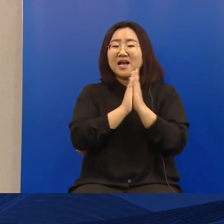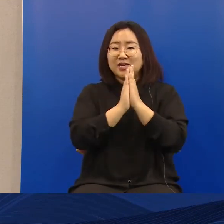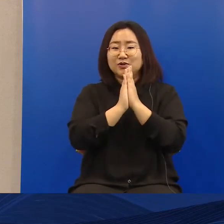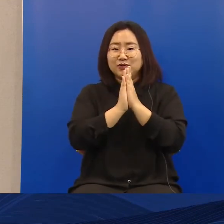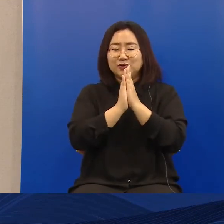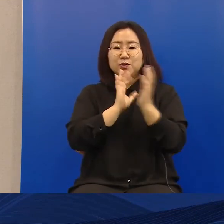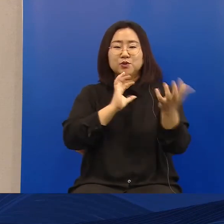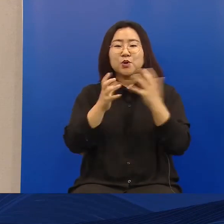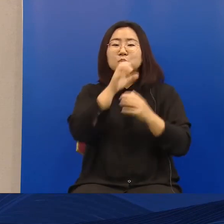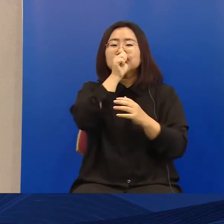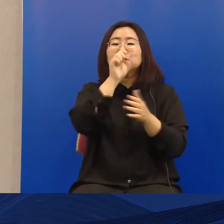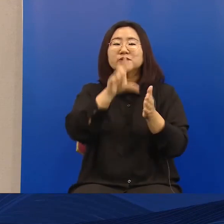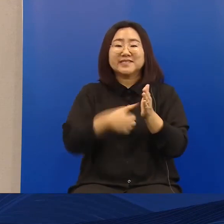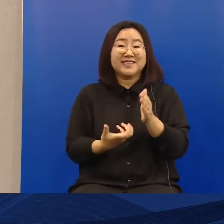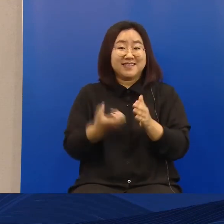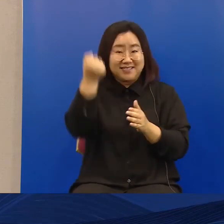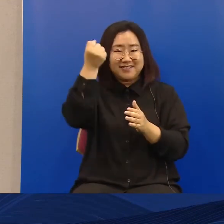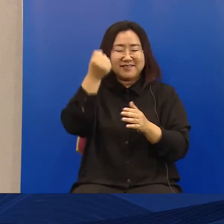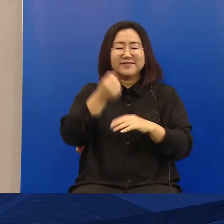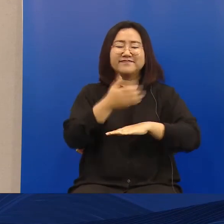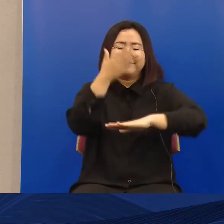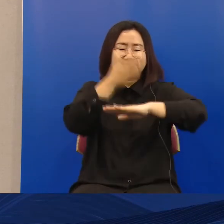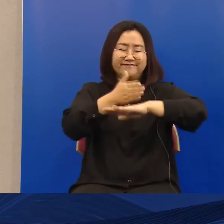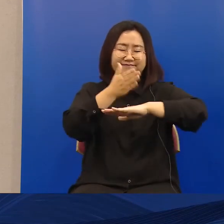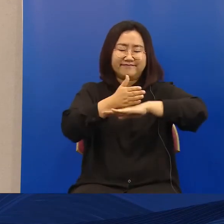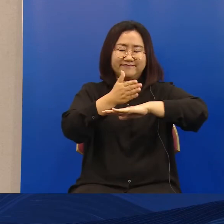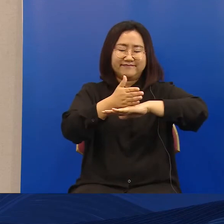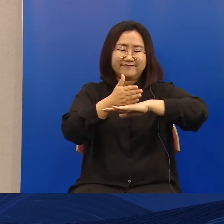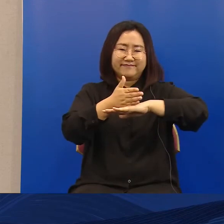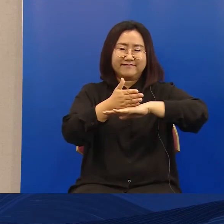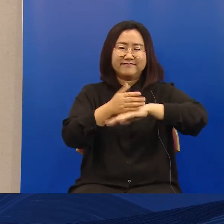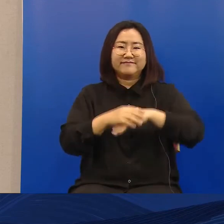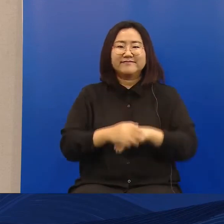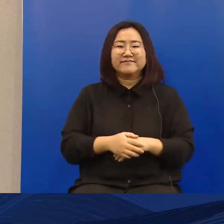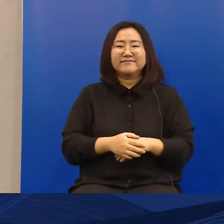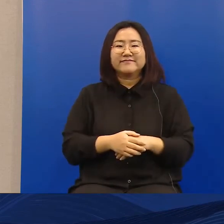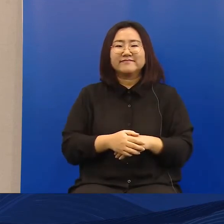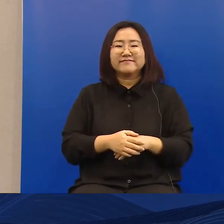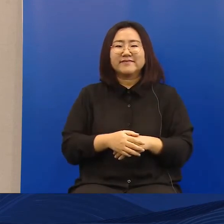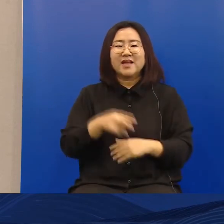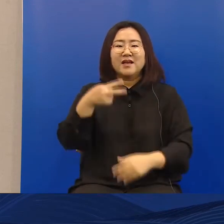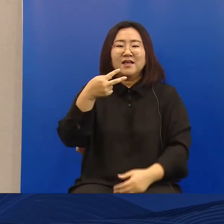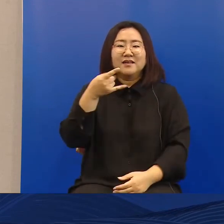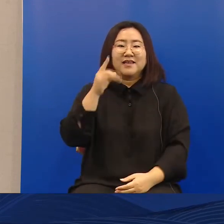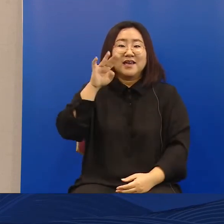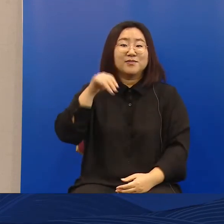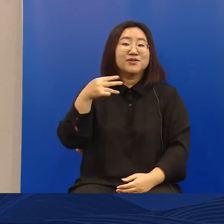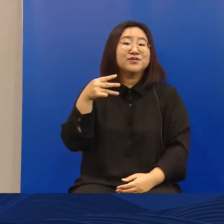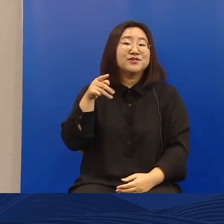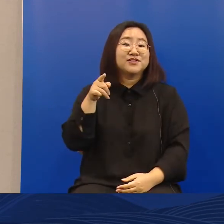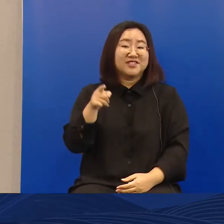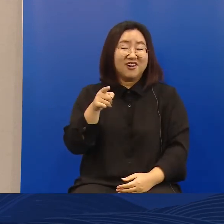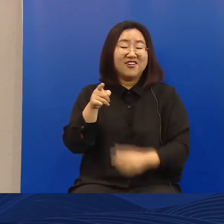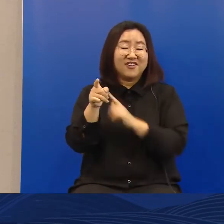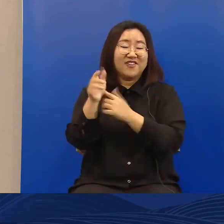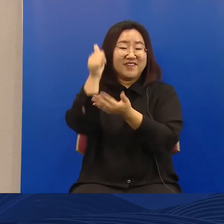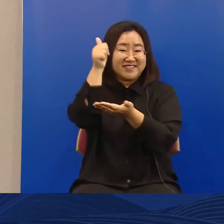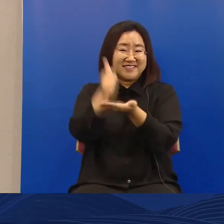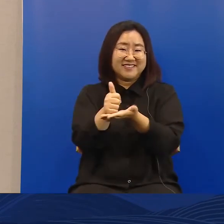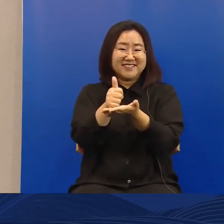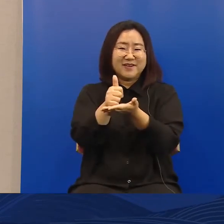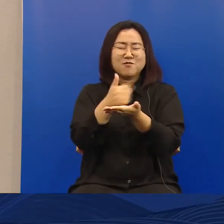빕니다. 이 포럼에서 좋은 시간 보내시고요. 즐거운 대화 되시기를 바라겠습니다. 데보라 루셀 회장님께서 너무